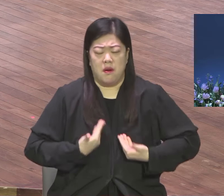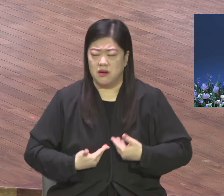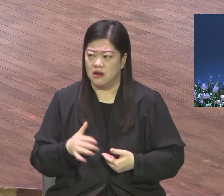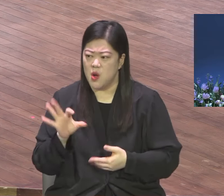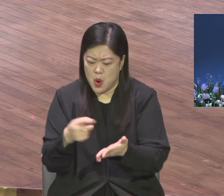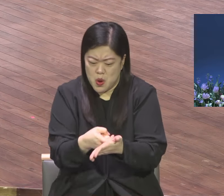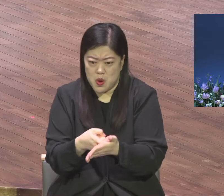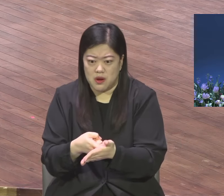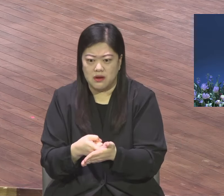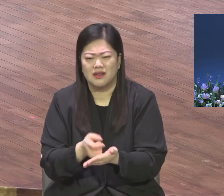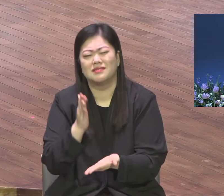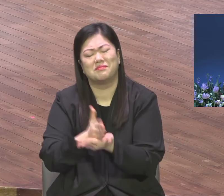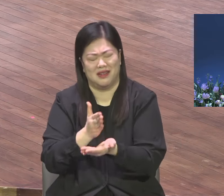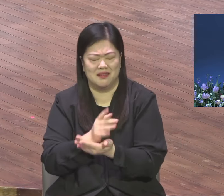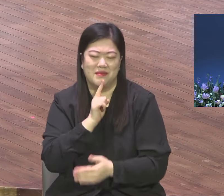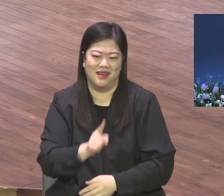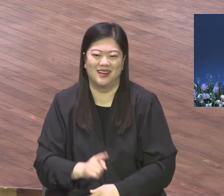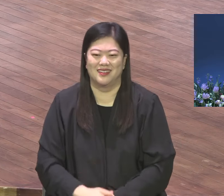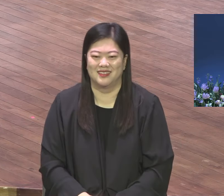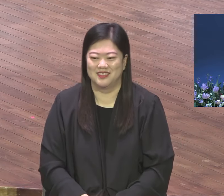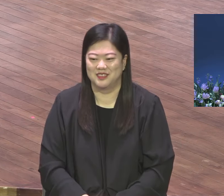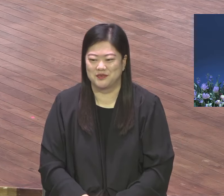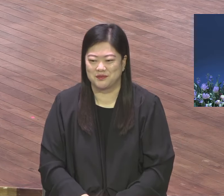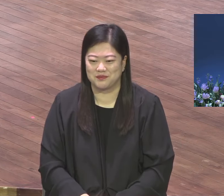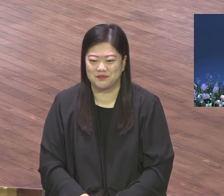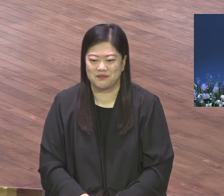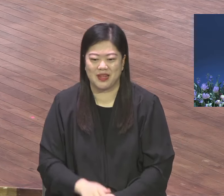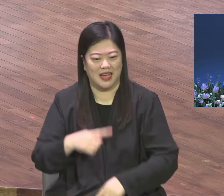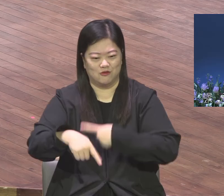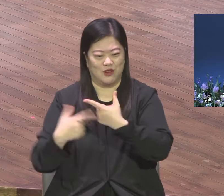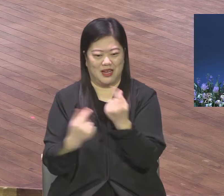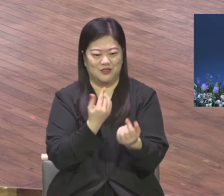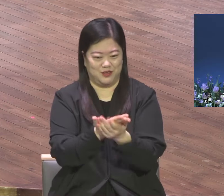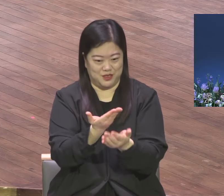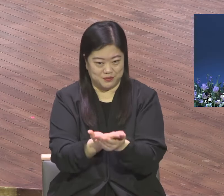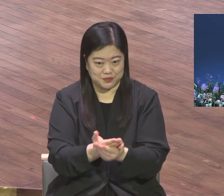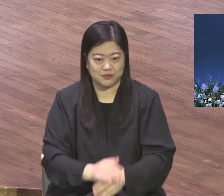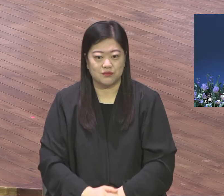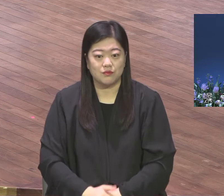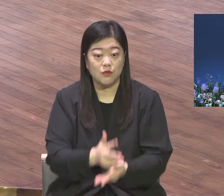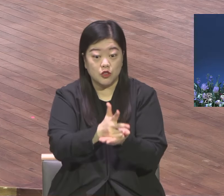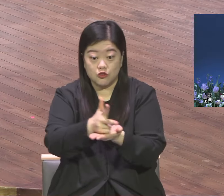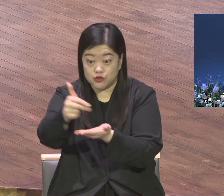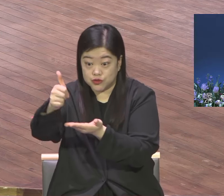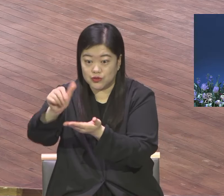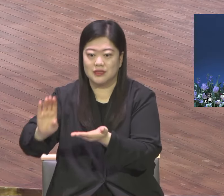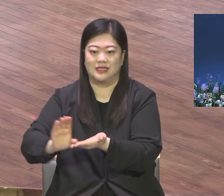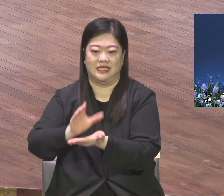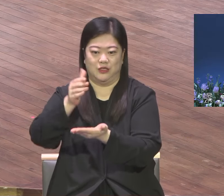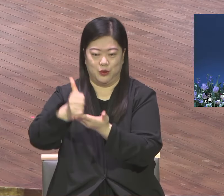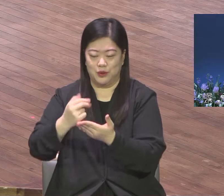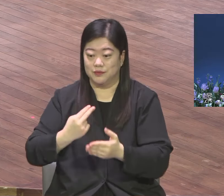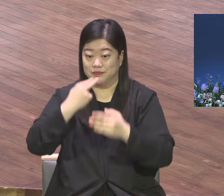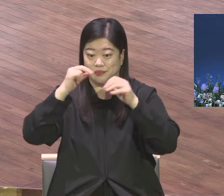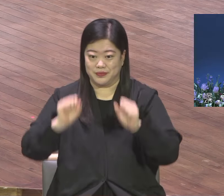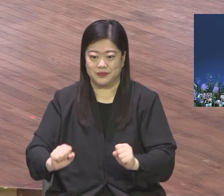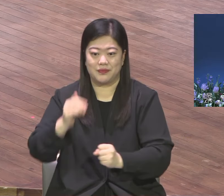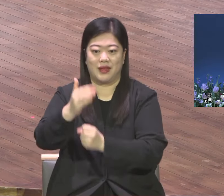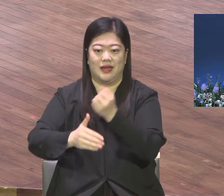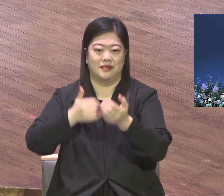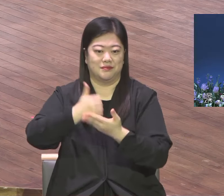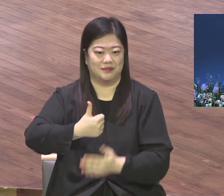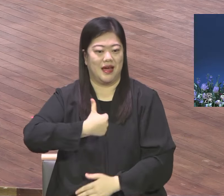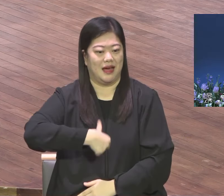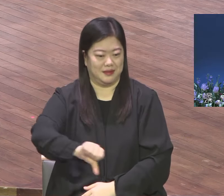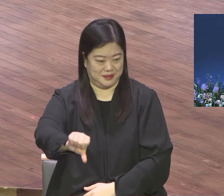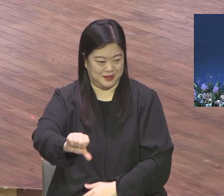생명 구원의 발걸음 되기를 바랍니다. 신앙 고백합니다. 주는 그리스도시요 살아계신